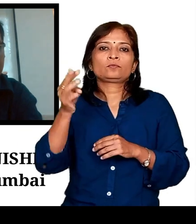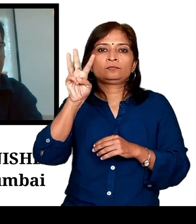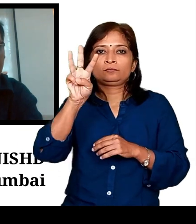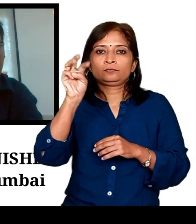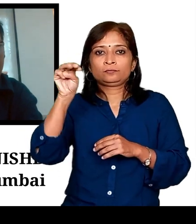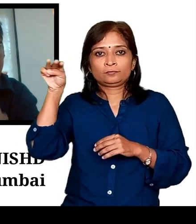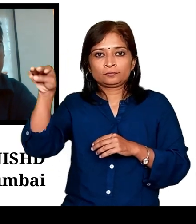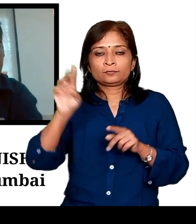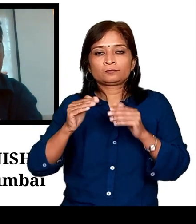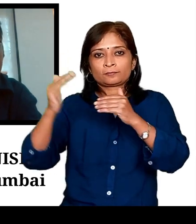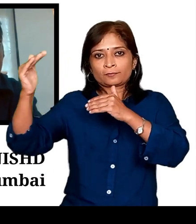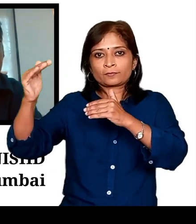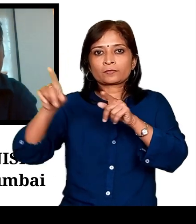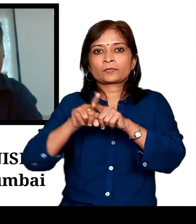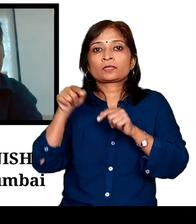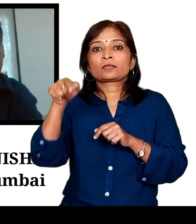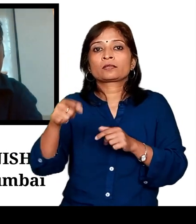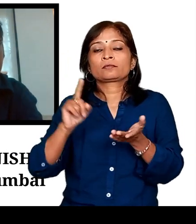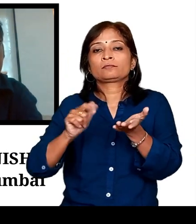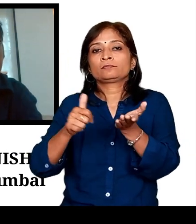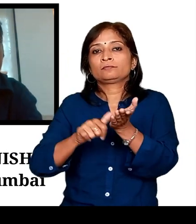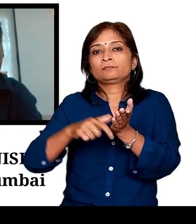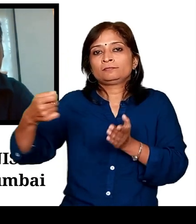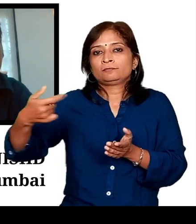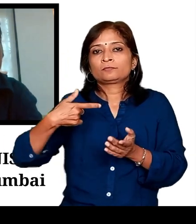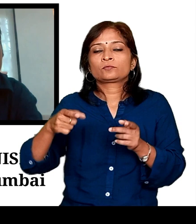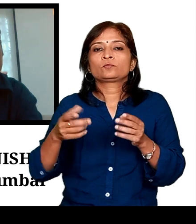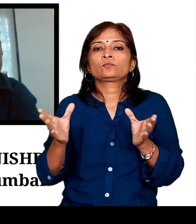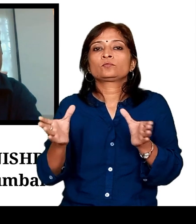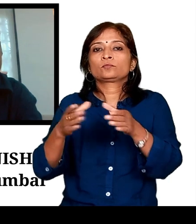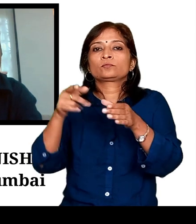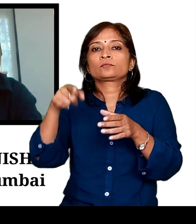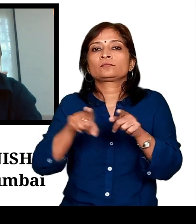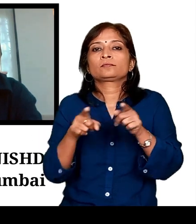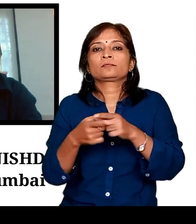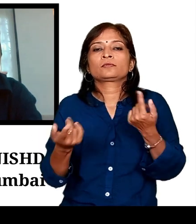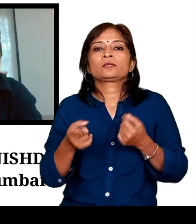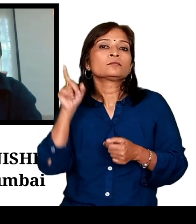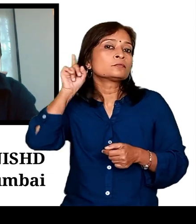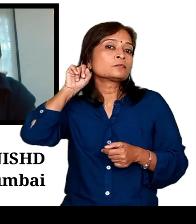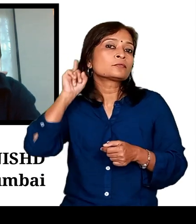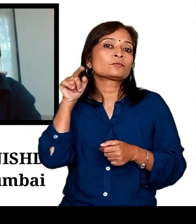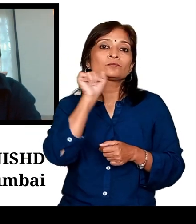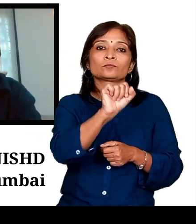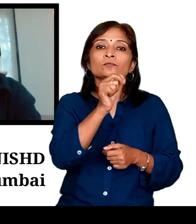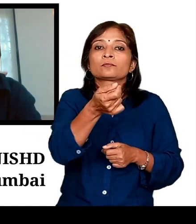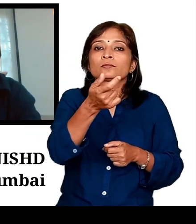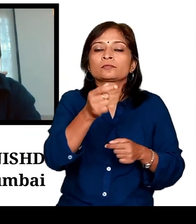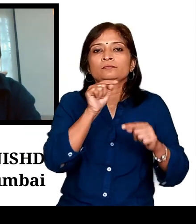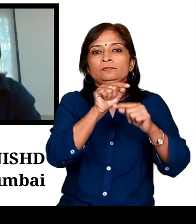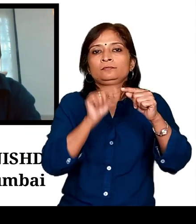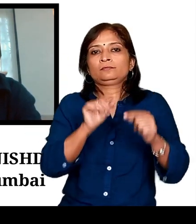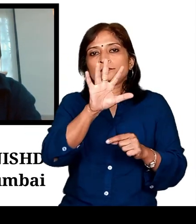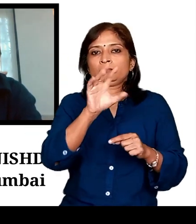इनकम है, तो ये इनकम ग्रुप के लिए 50% हियरिंग एड का जो मूल्य होता है वो